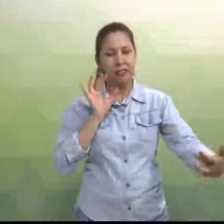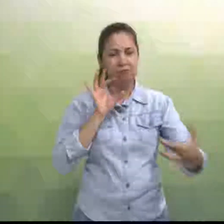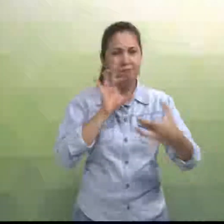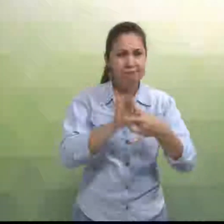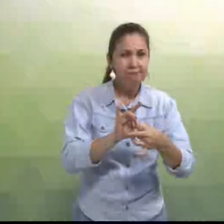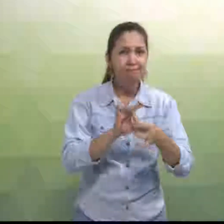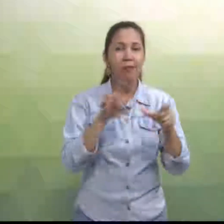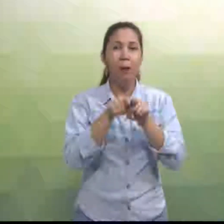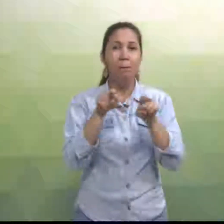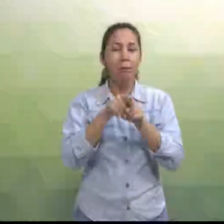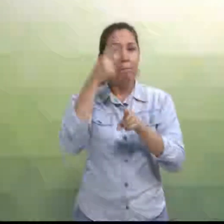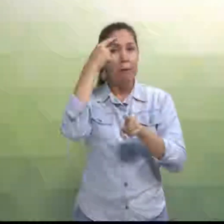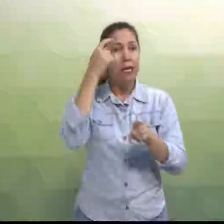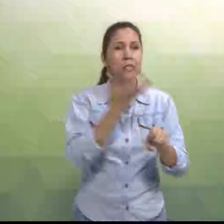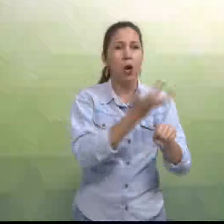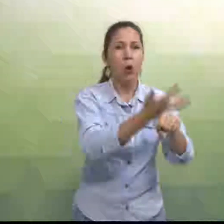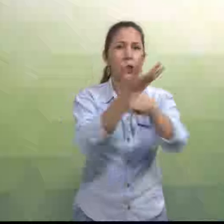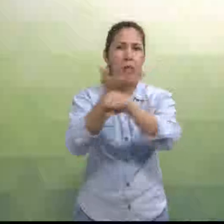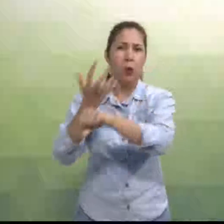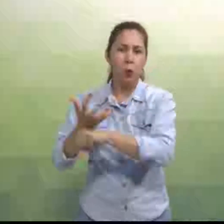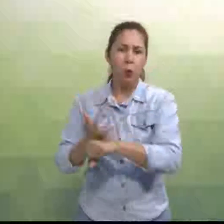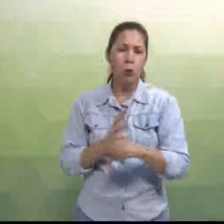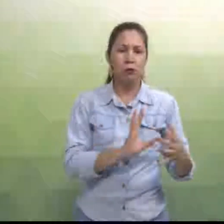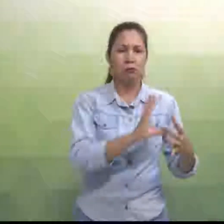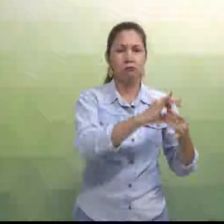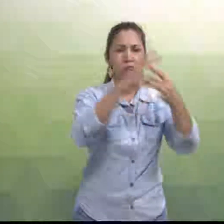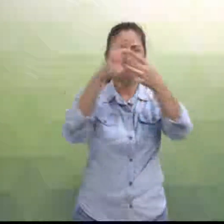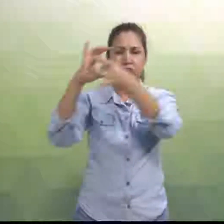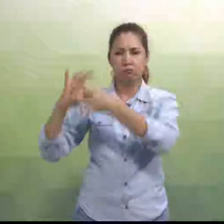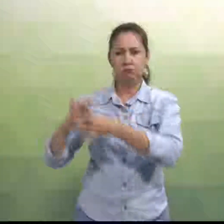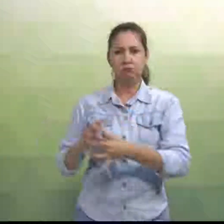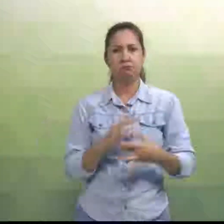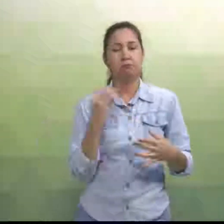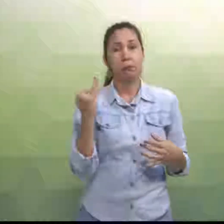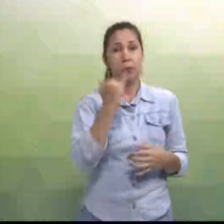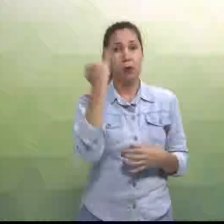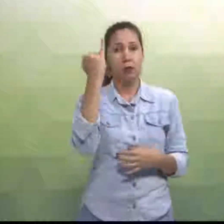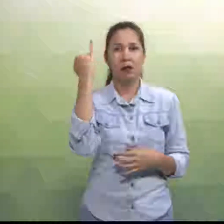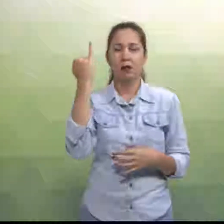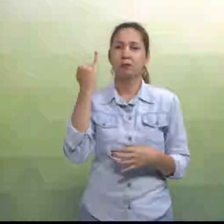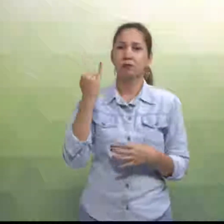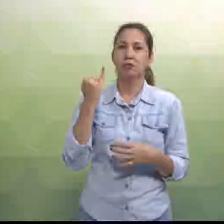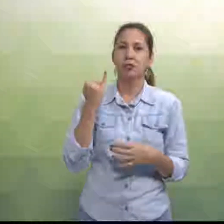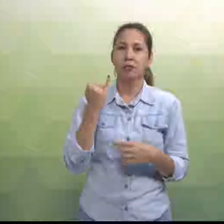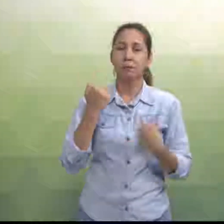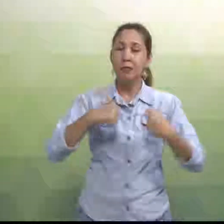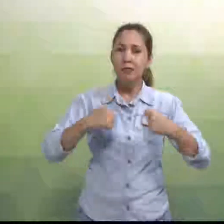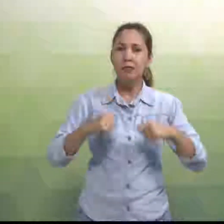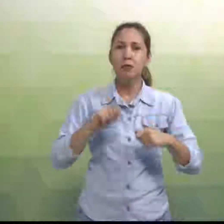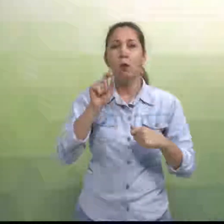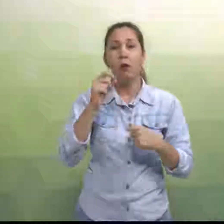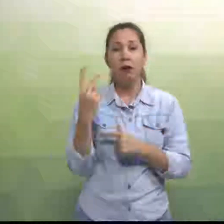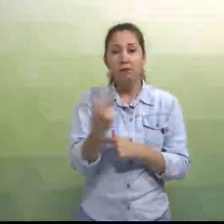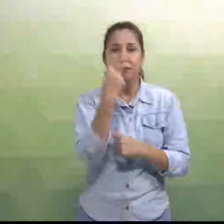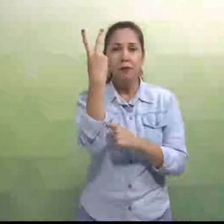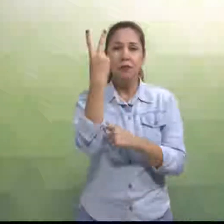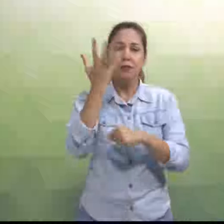estar vinculada às disciplinas, tem que ser contextualizada. Então é necessário